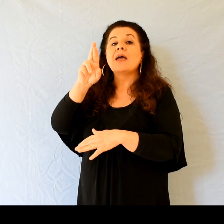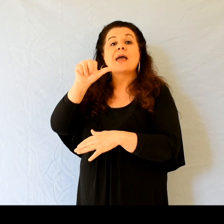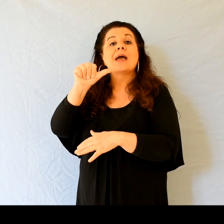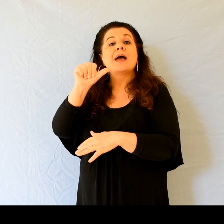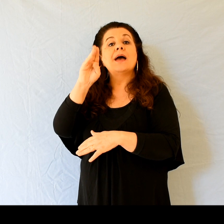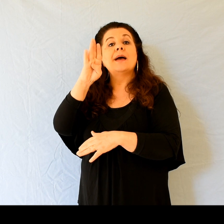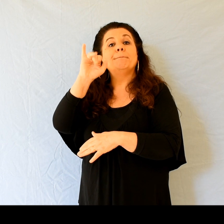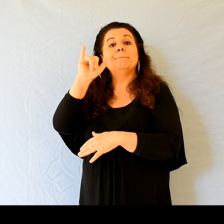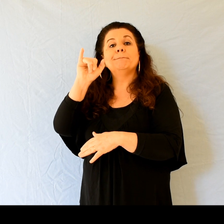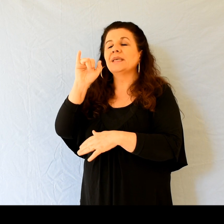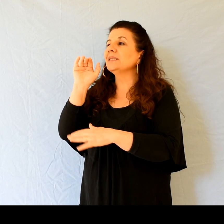Et il l'embrassa.